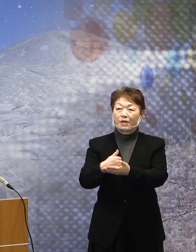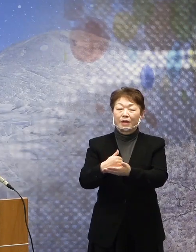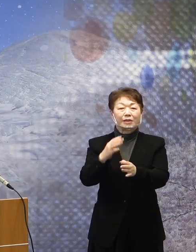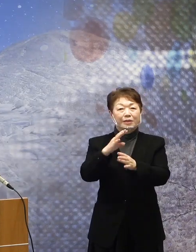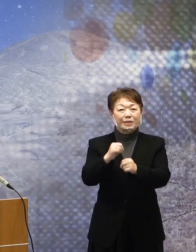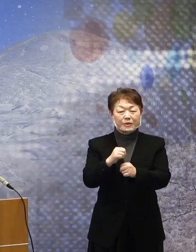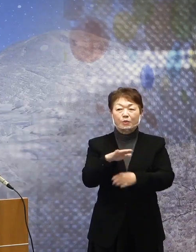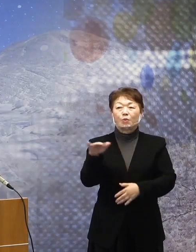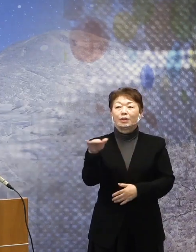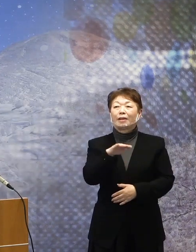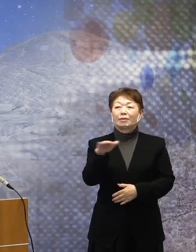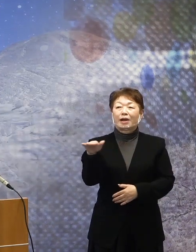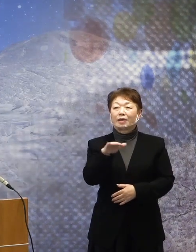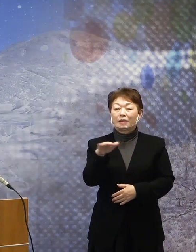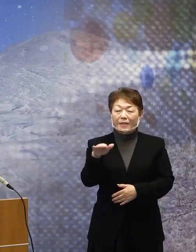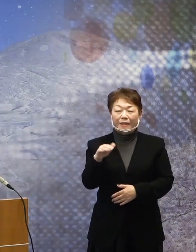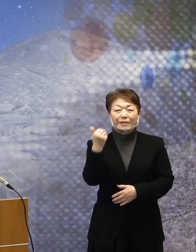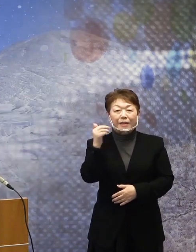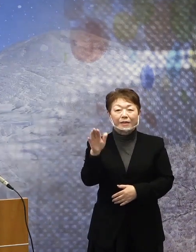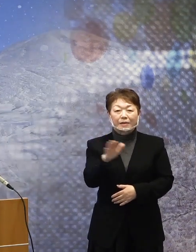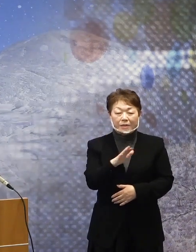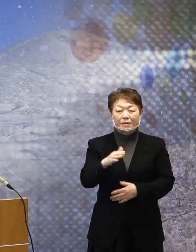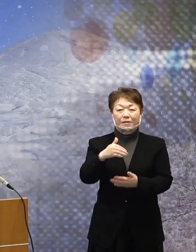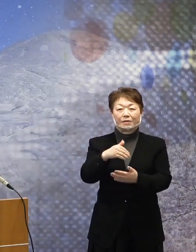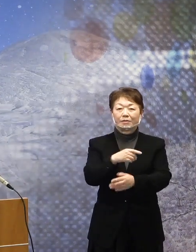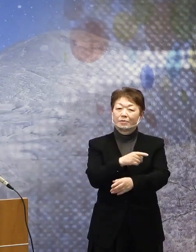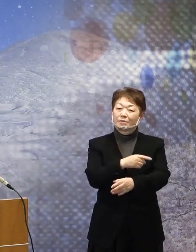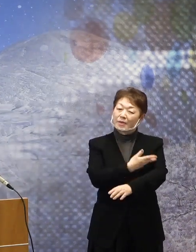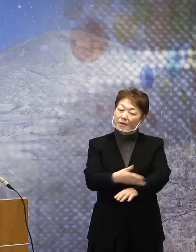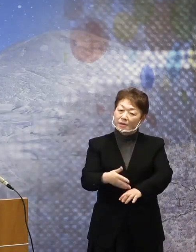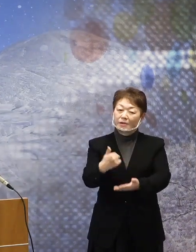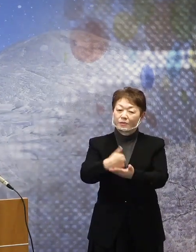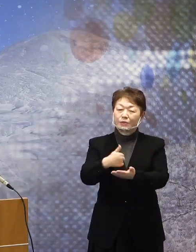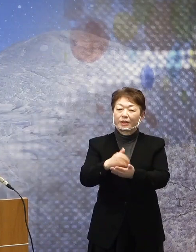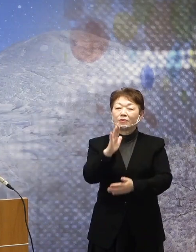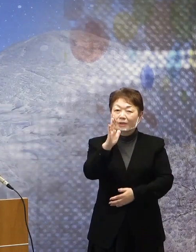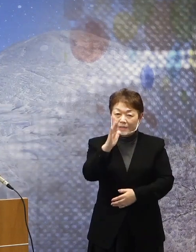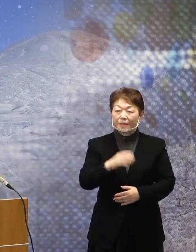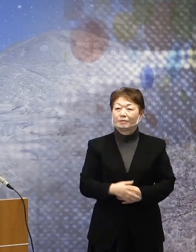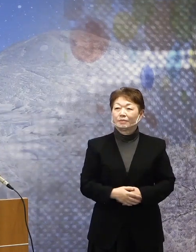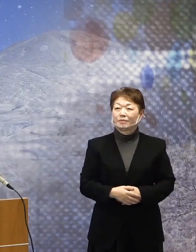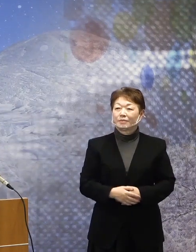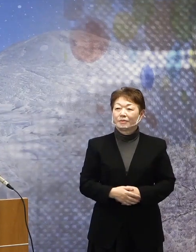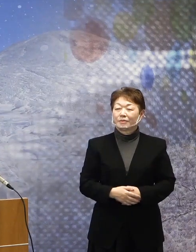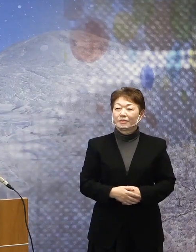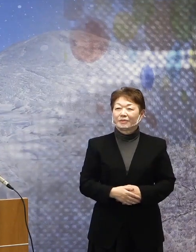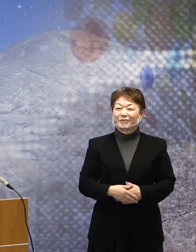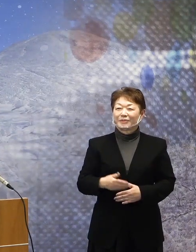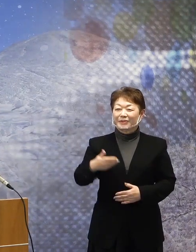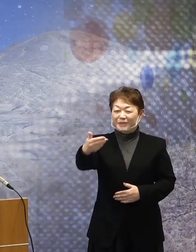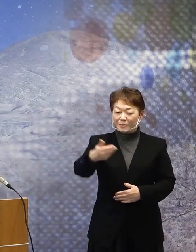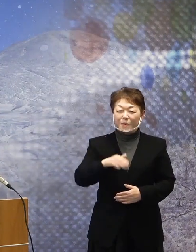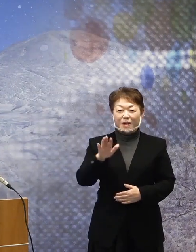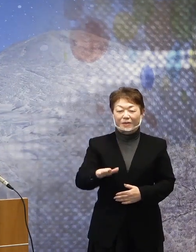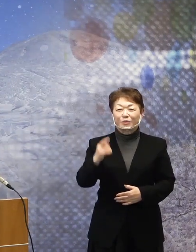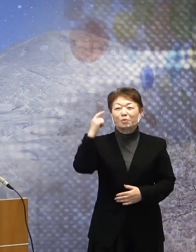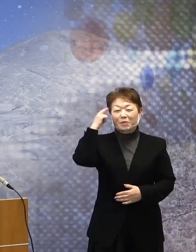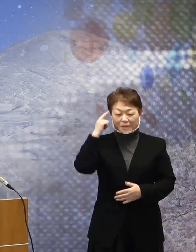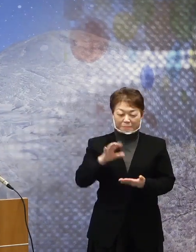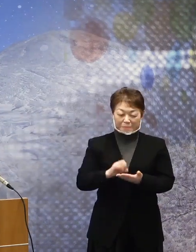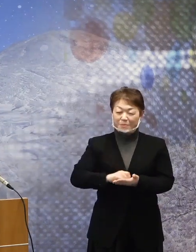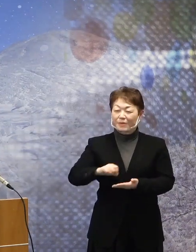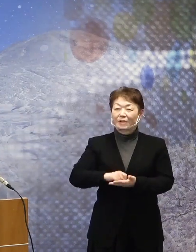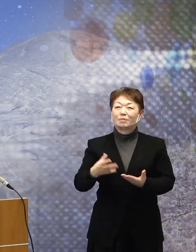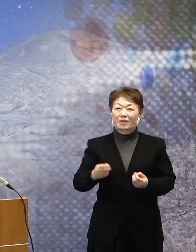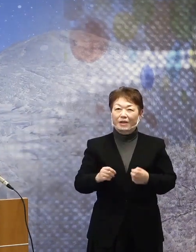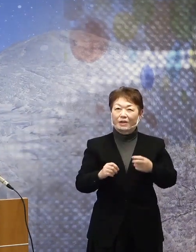つの時点で、 はい、 誰からどういう形でというのは伺えますでしょうか。 はい、まあ、山口さんからそういうご質問あろうかと思いましたのできちんとメモしました